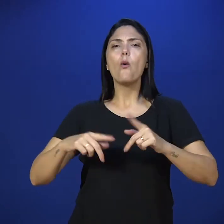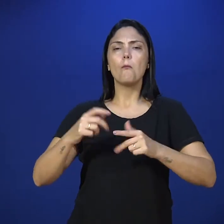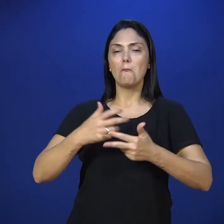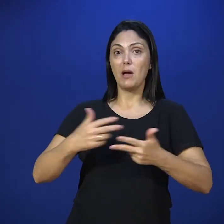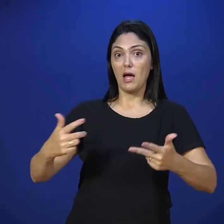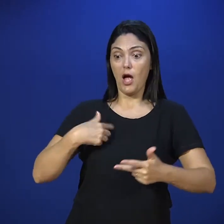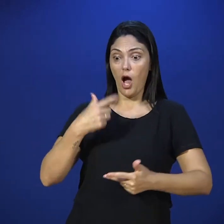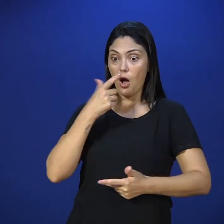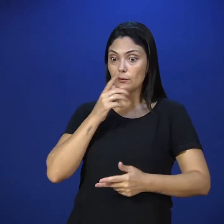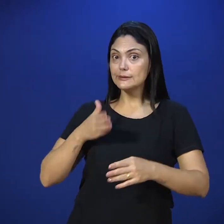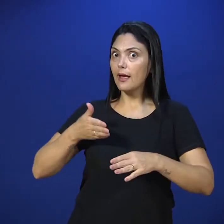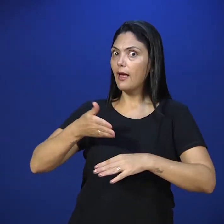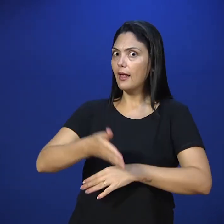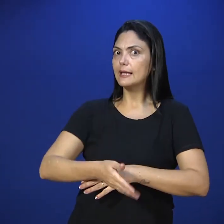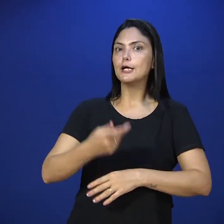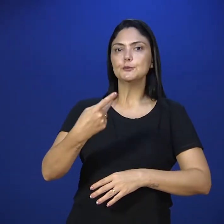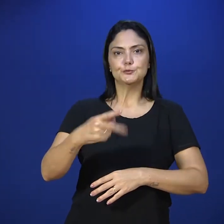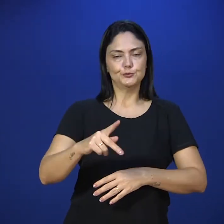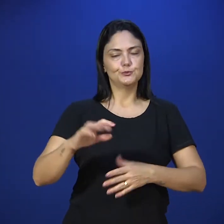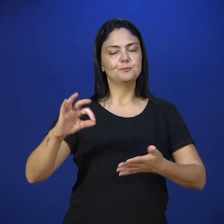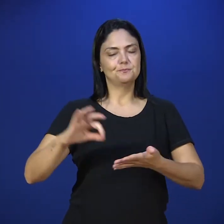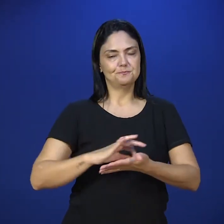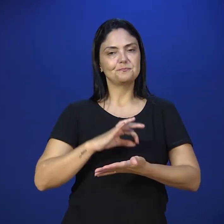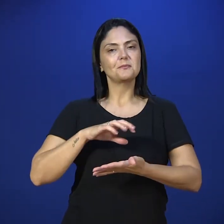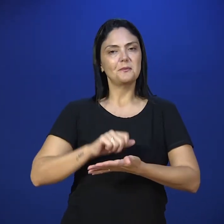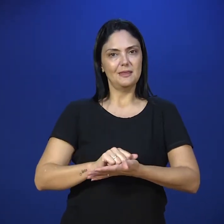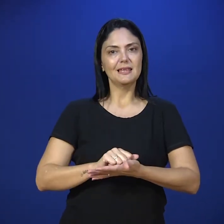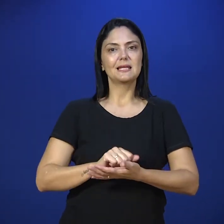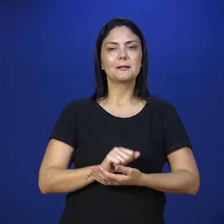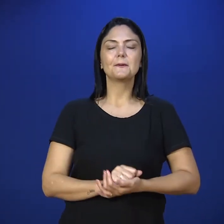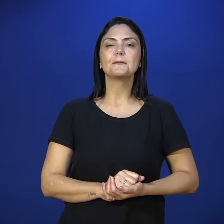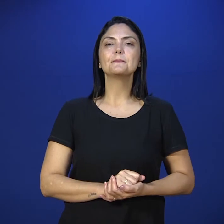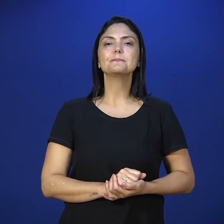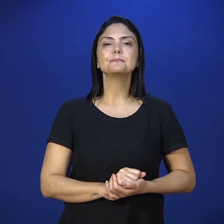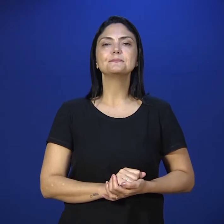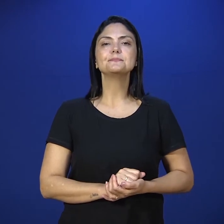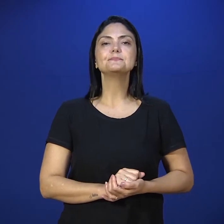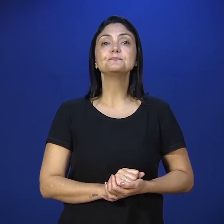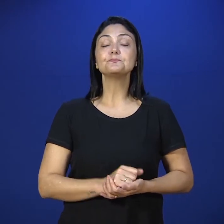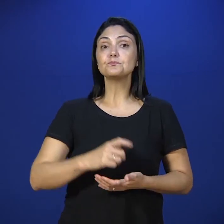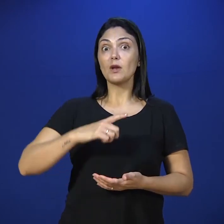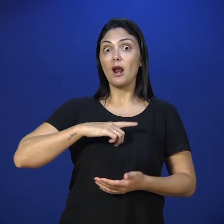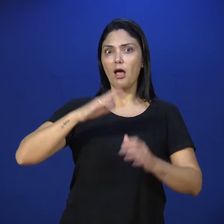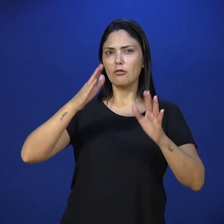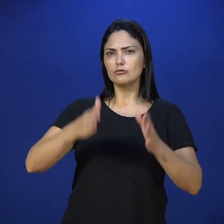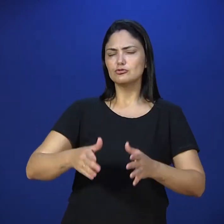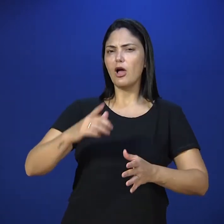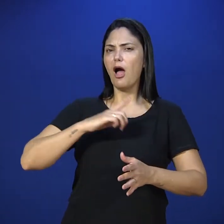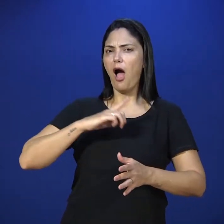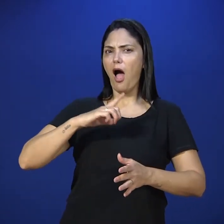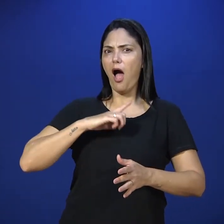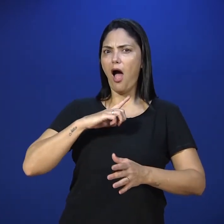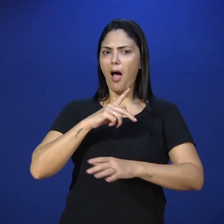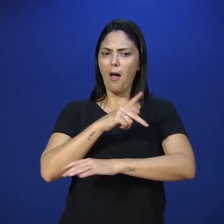pré-requisito para o candidato realizar sua matrícula. 3.2. Tendo em vista o projeto